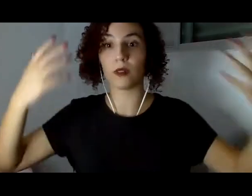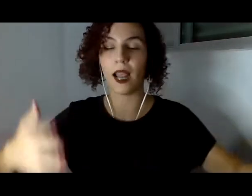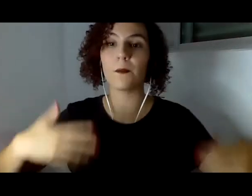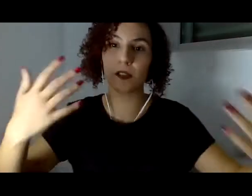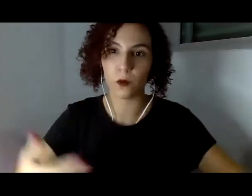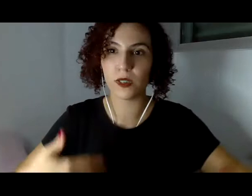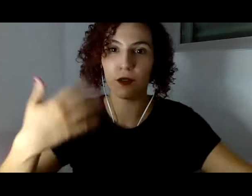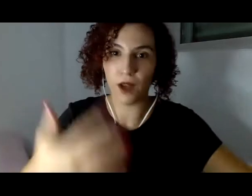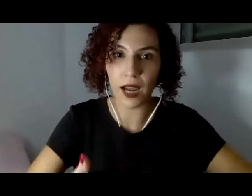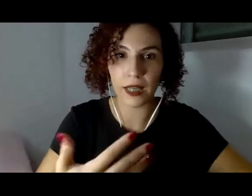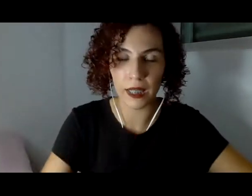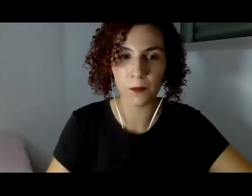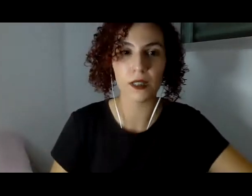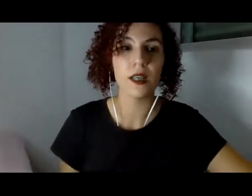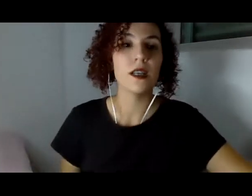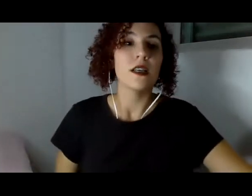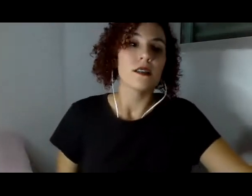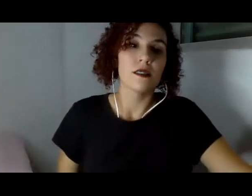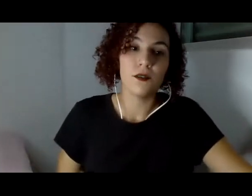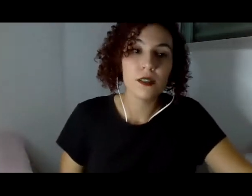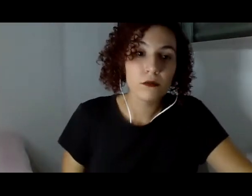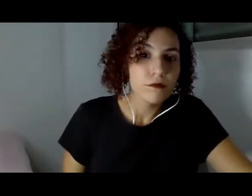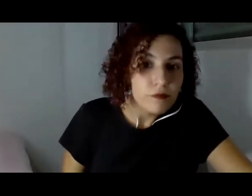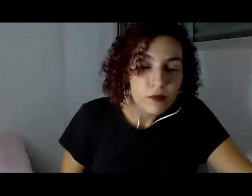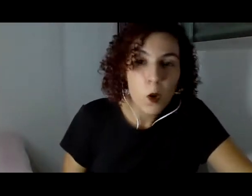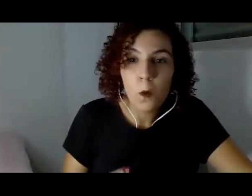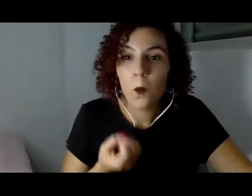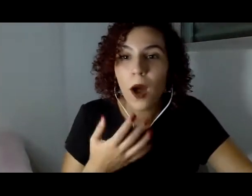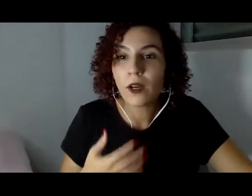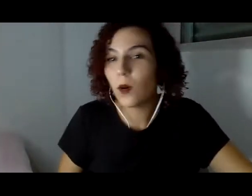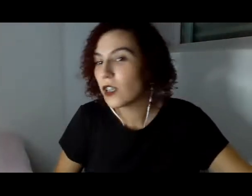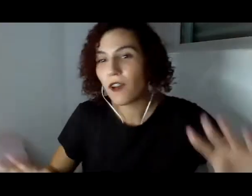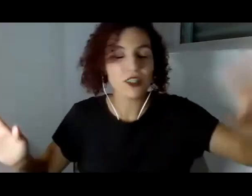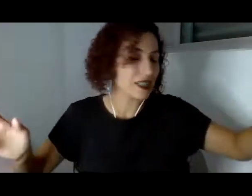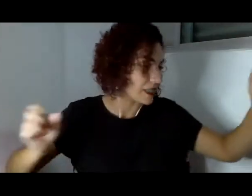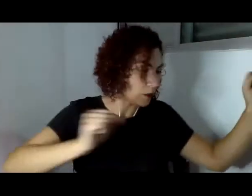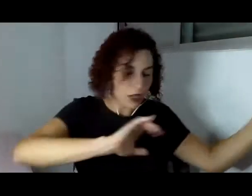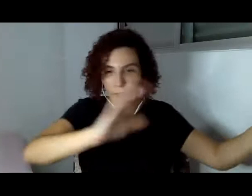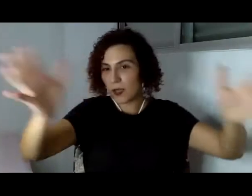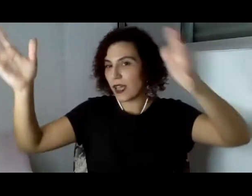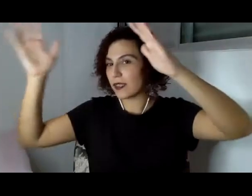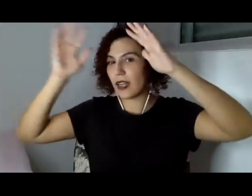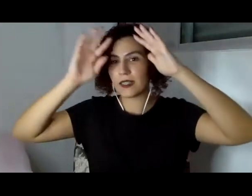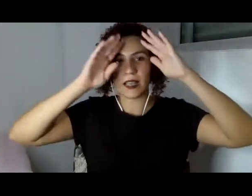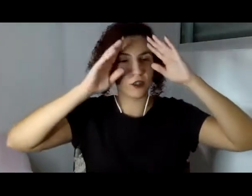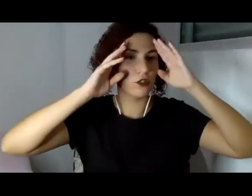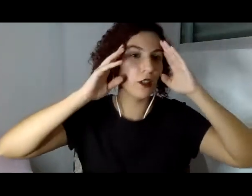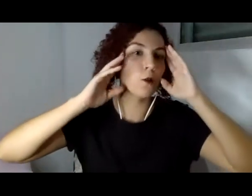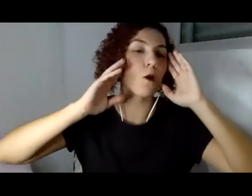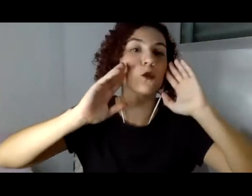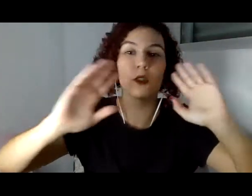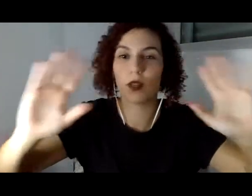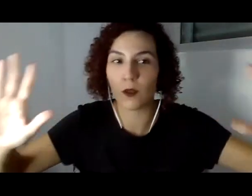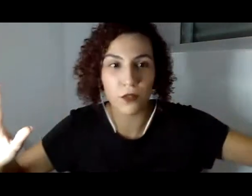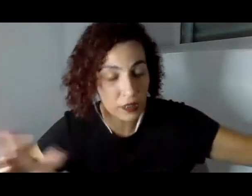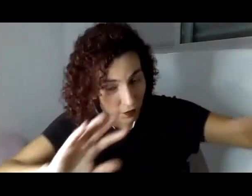de encontrar pessoas que falem Libras, você fez um boa noite, ele vai achar que você sabe, ele vai começar a sinalizar